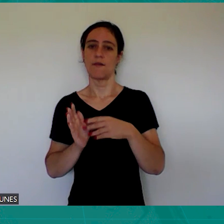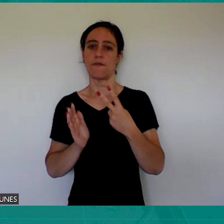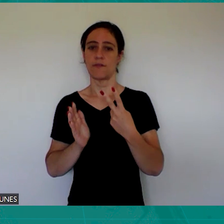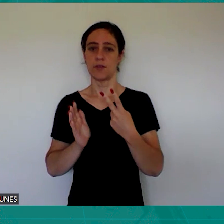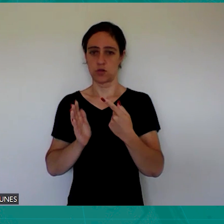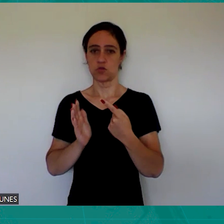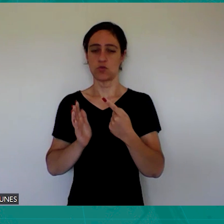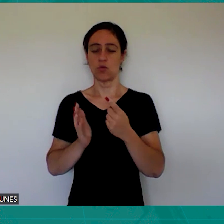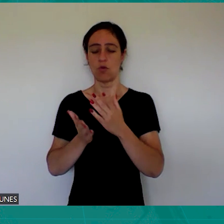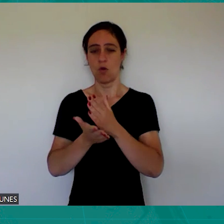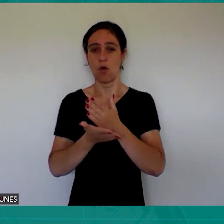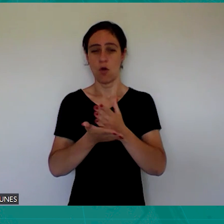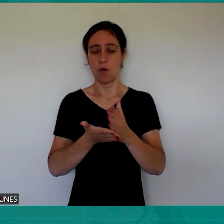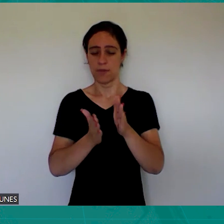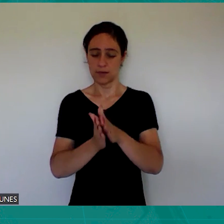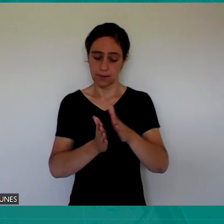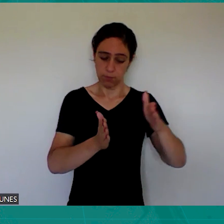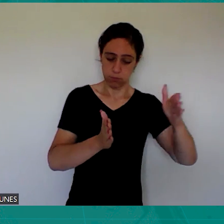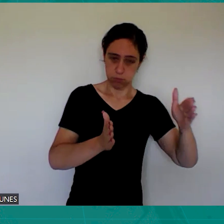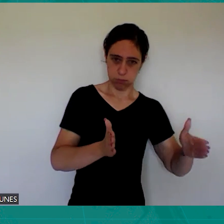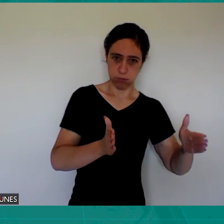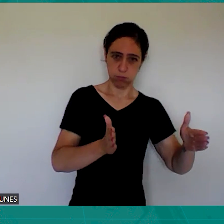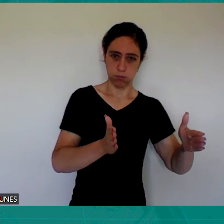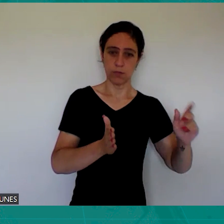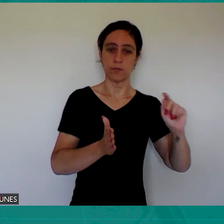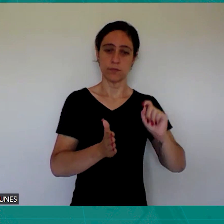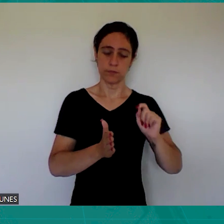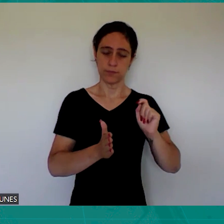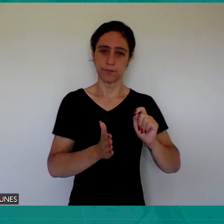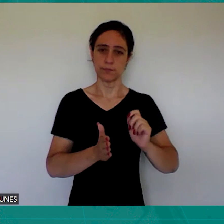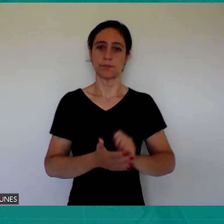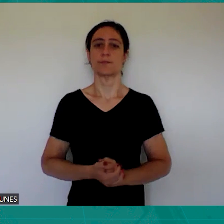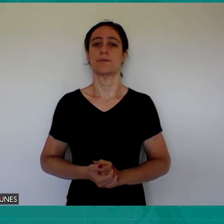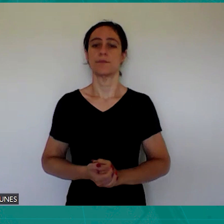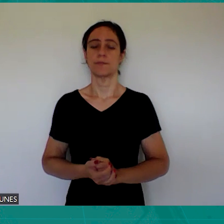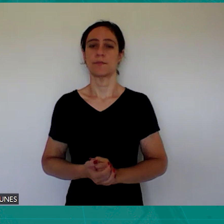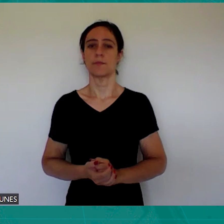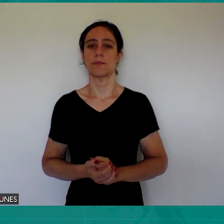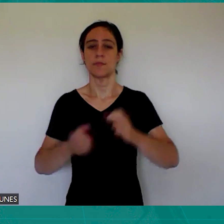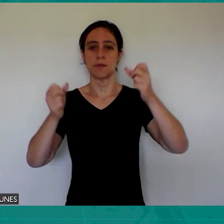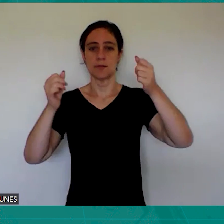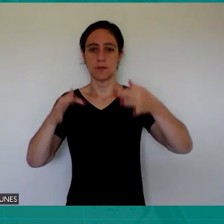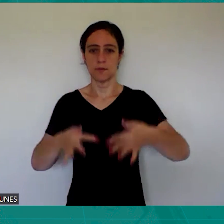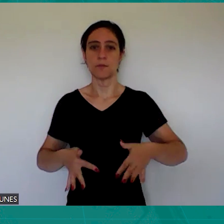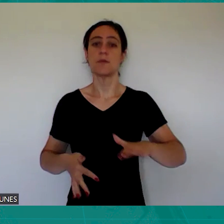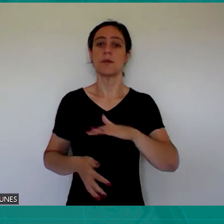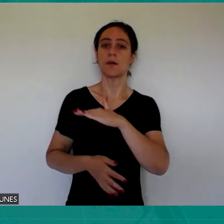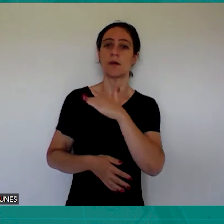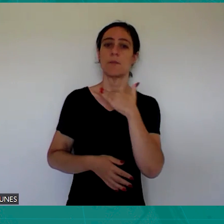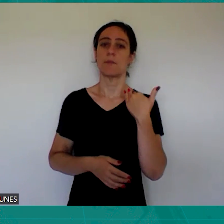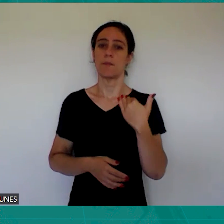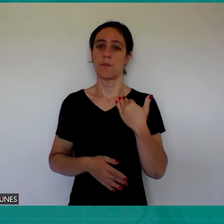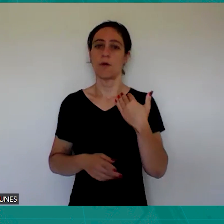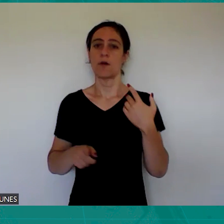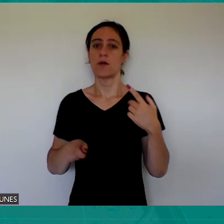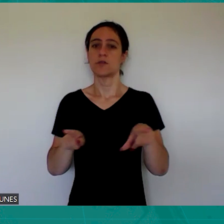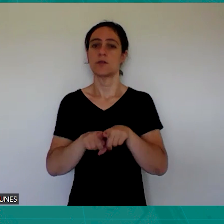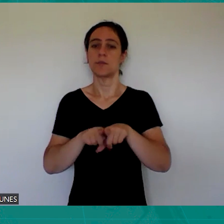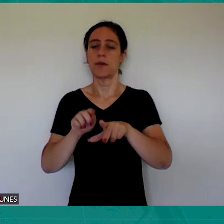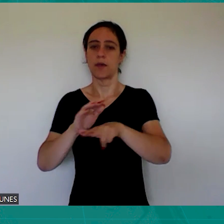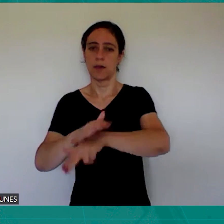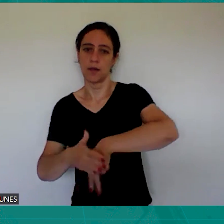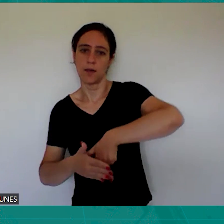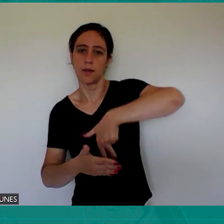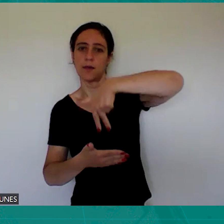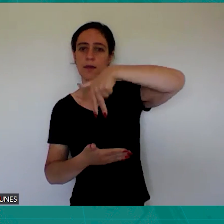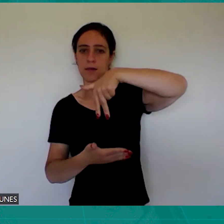que? Fala, né? Fala da morte, tá? E ressurreição de Cristo.